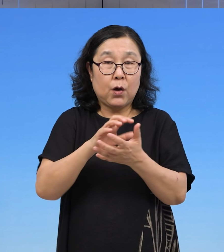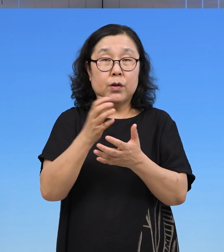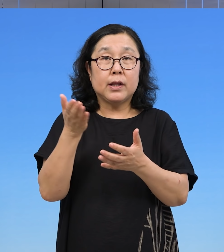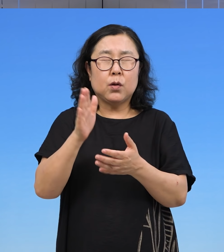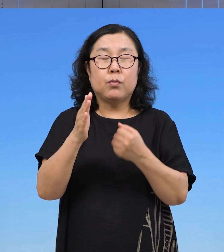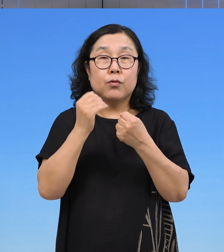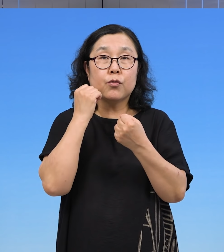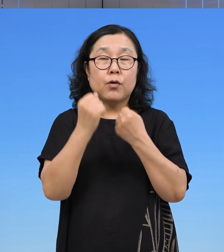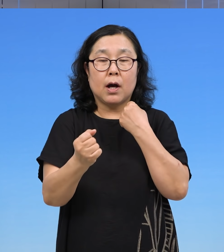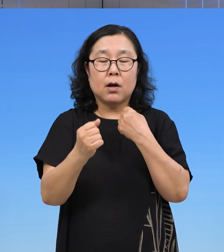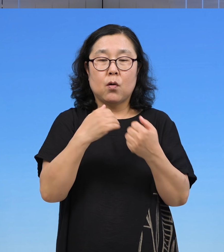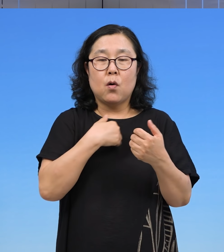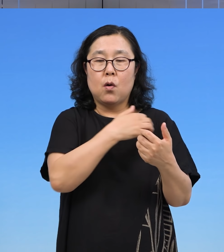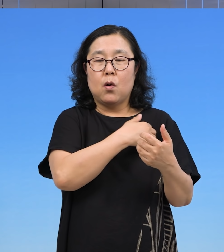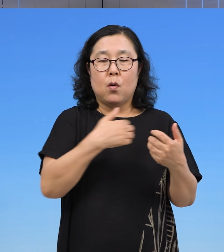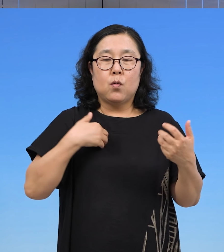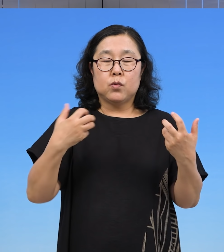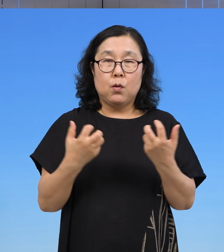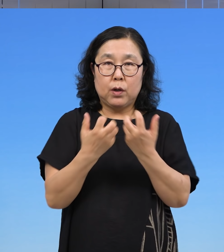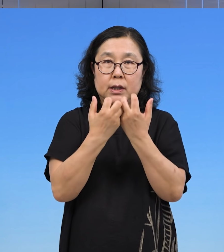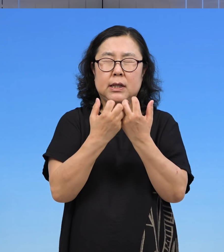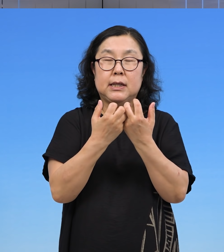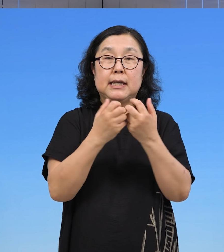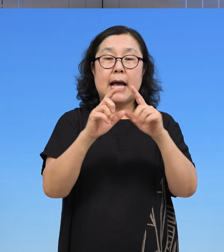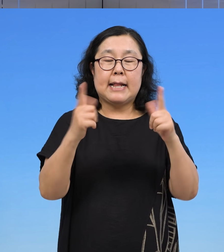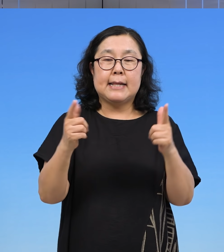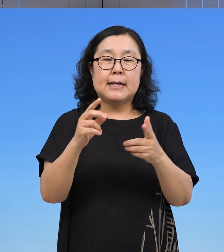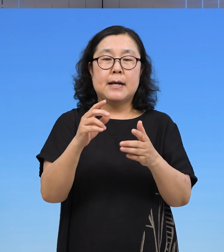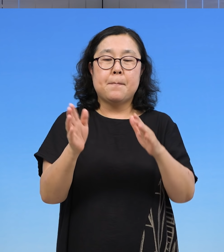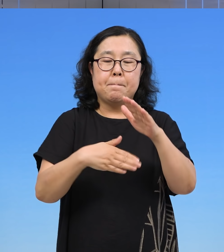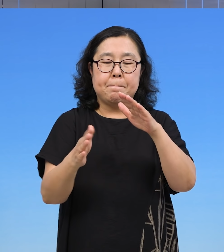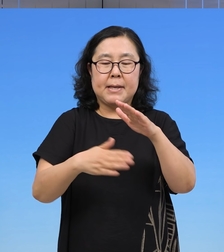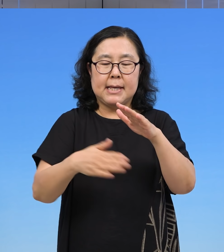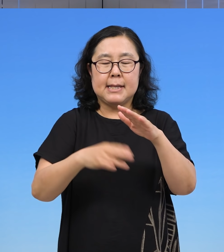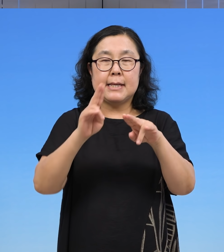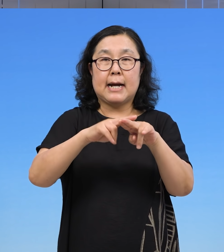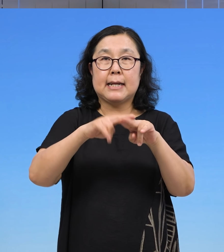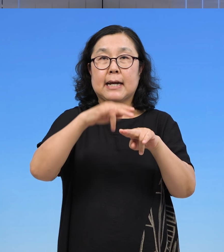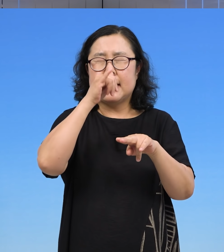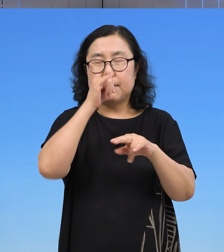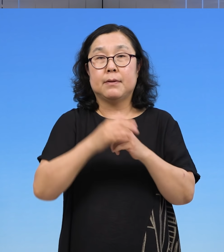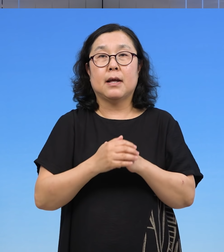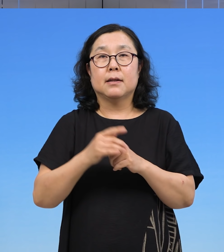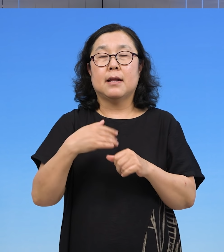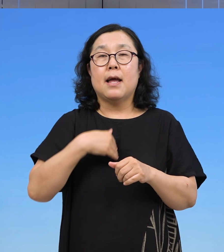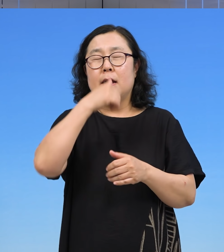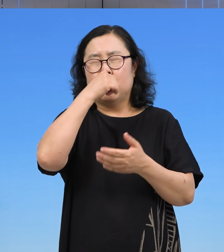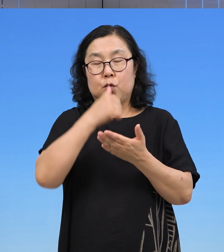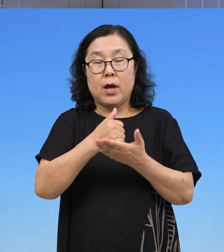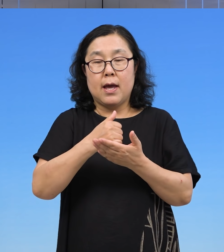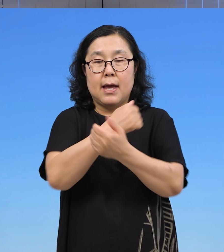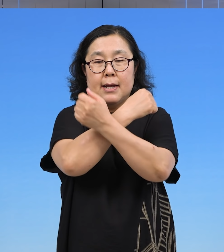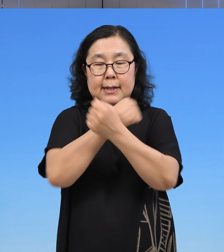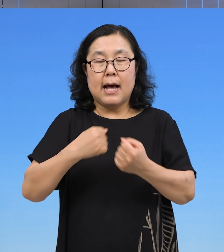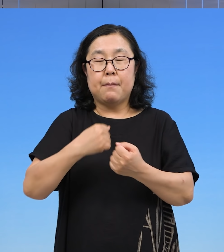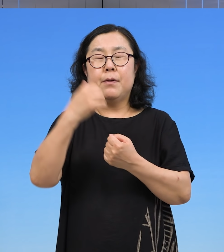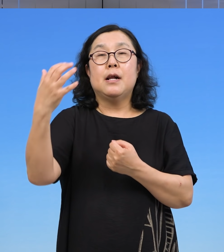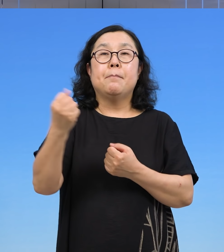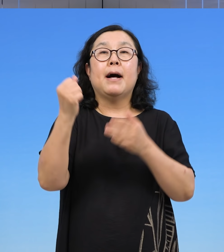채워지지 않는 빈자리가 있습니다 이게 채워지지 않는 빈자리는 내 죄사함을